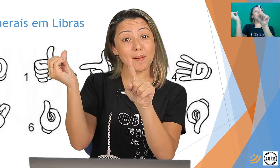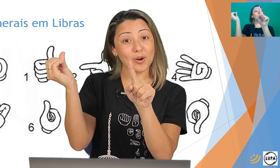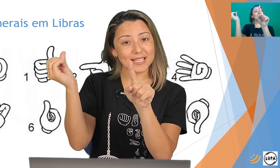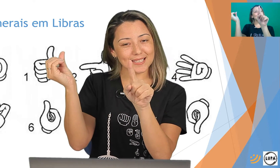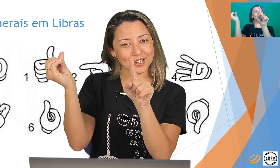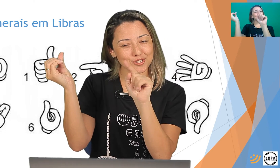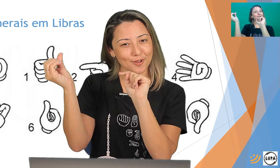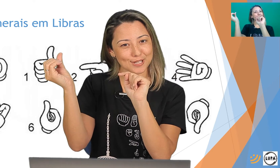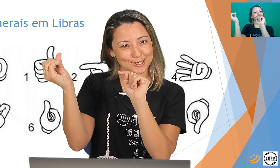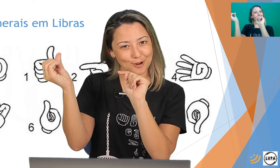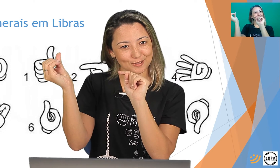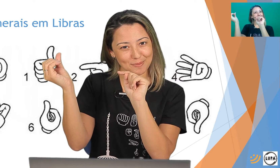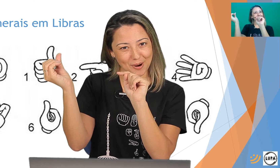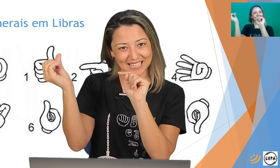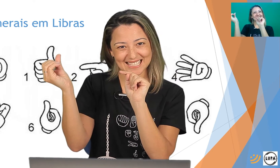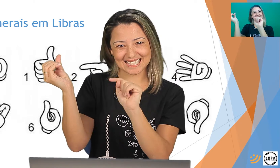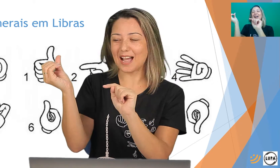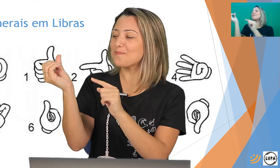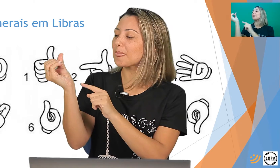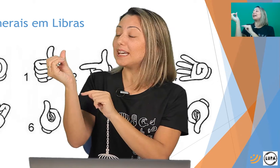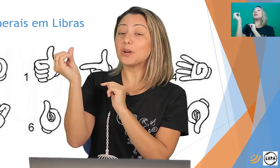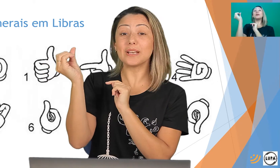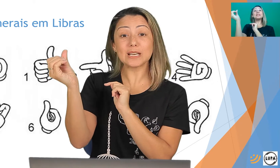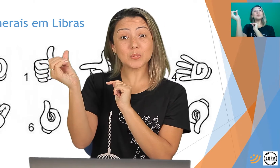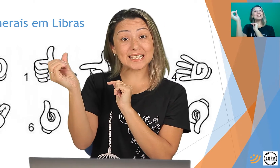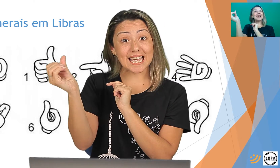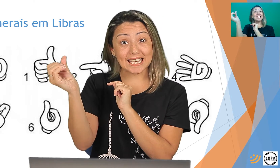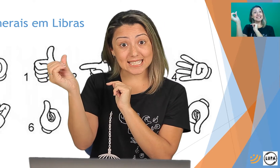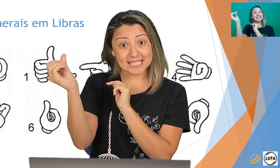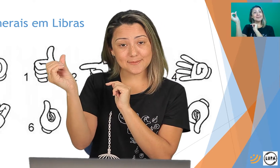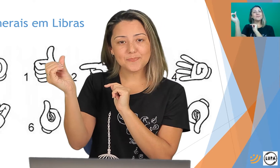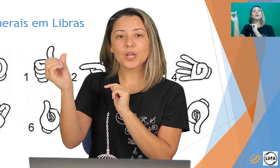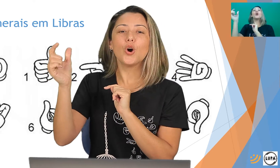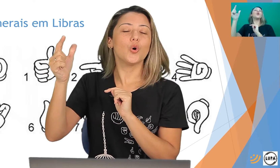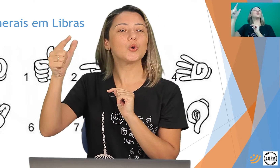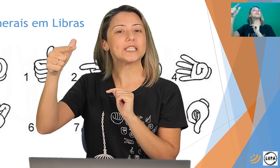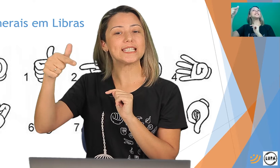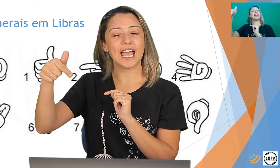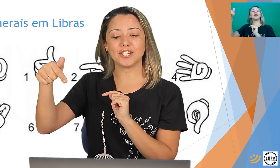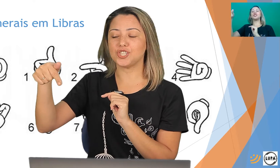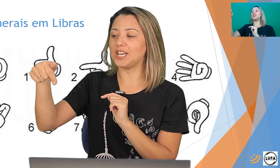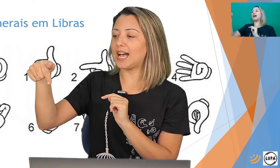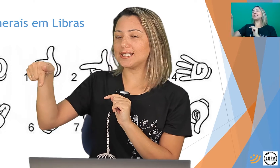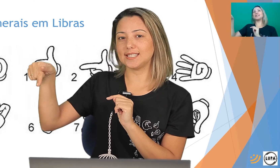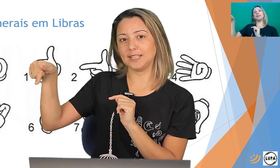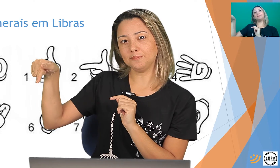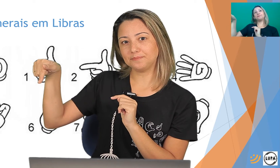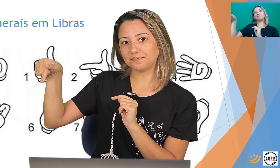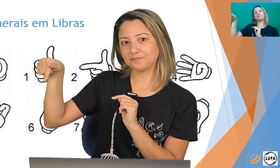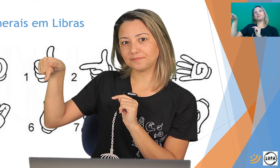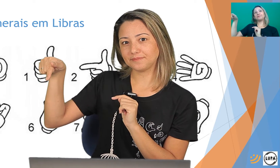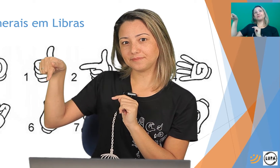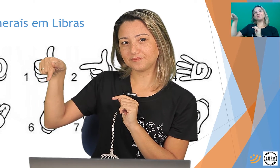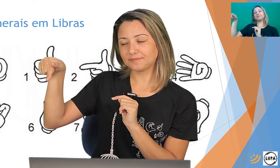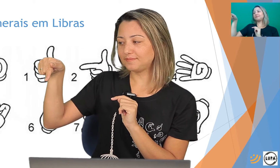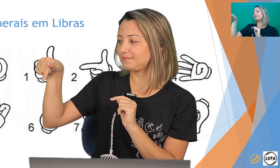6. Memorizem que a gente vai usar de novo depois, tá? Então esse é o 6. O 7, assim.